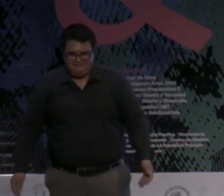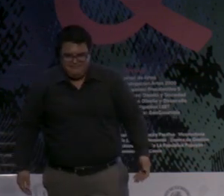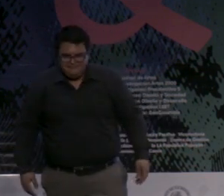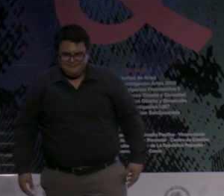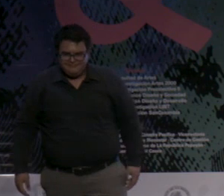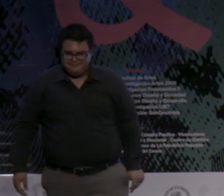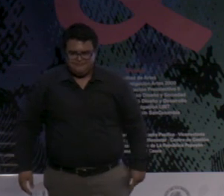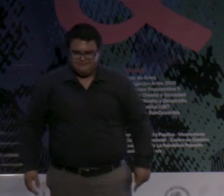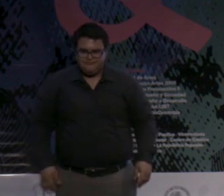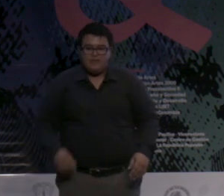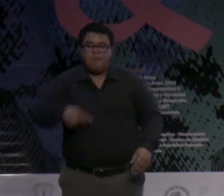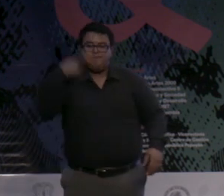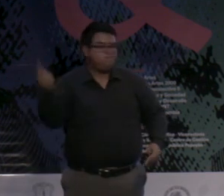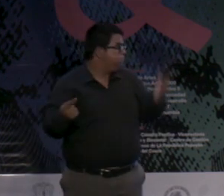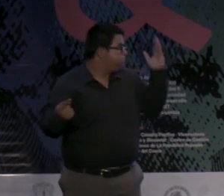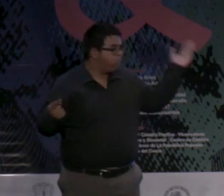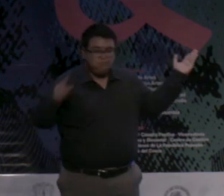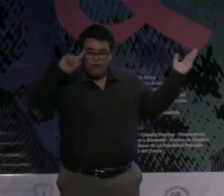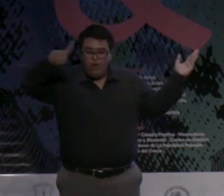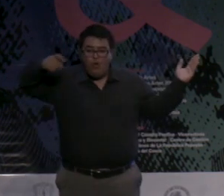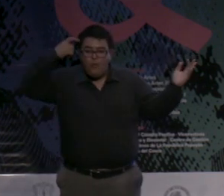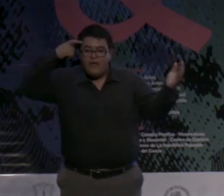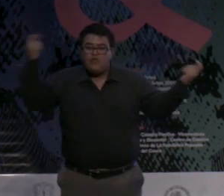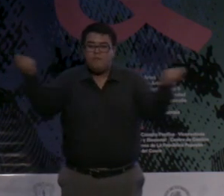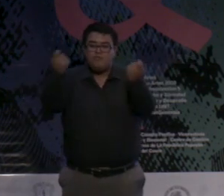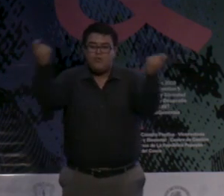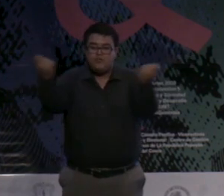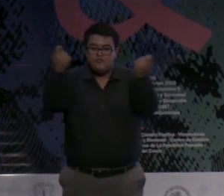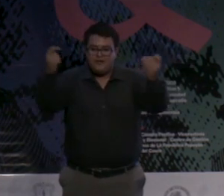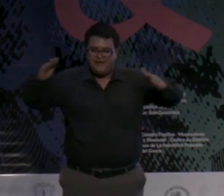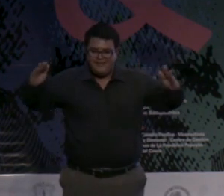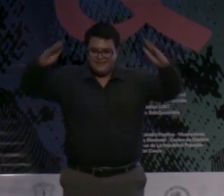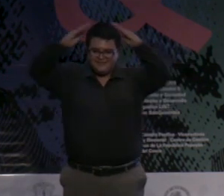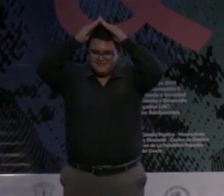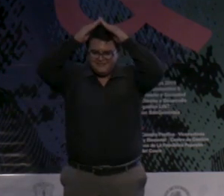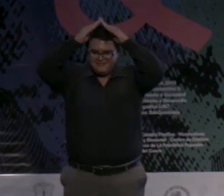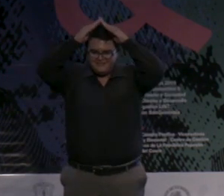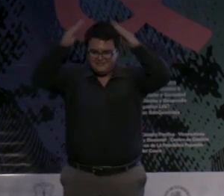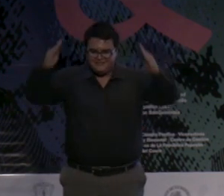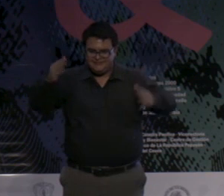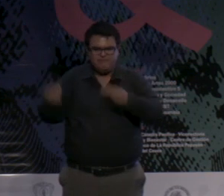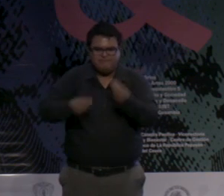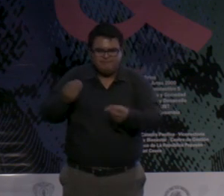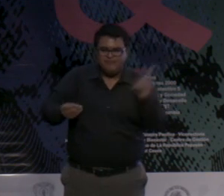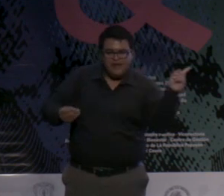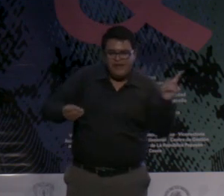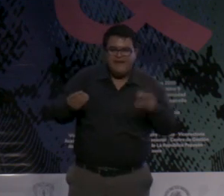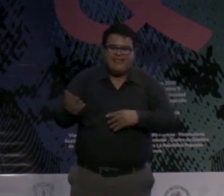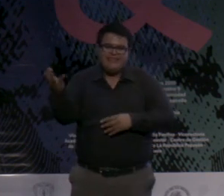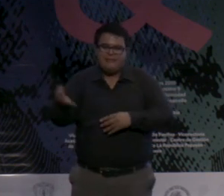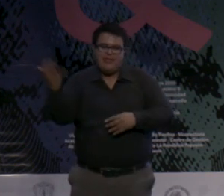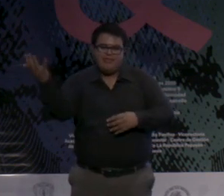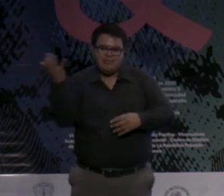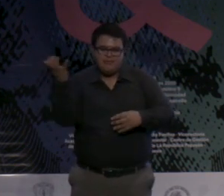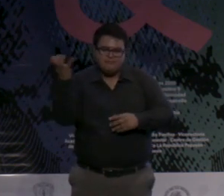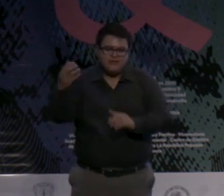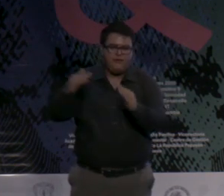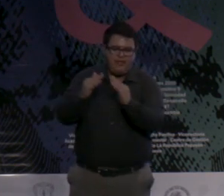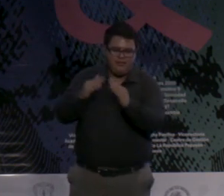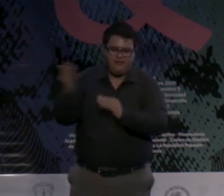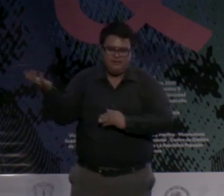Estamos viendo propaganda del gobierno sobre la entrega de viviendas con subsidio del 100%, viviendas de